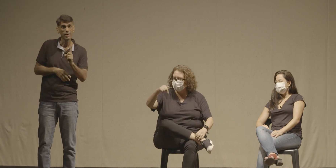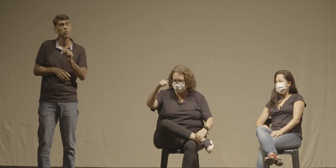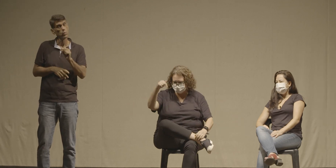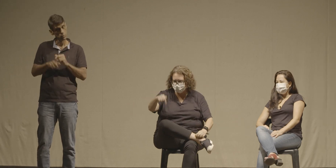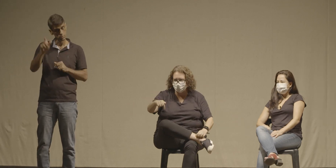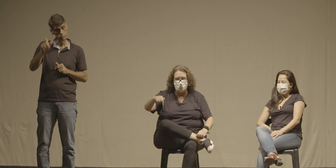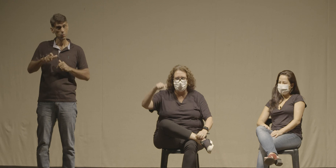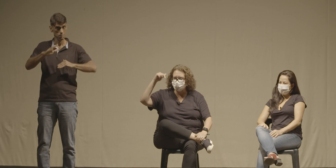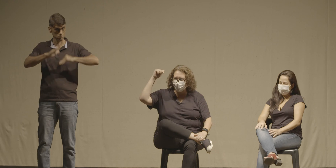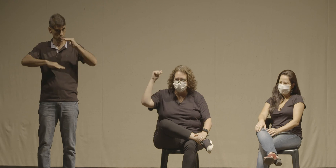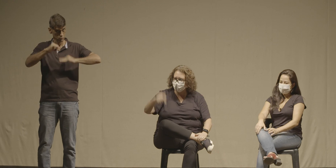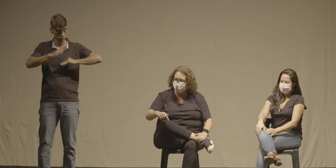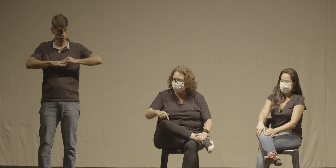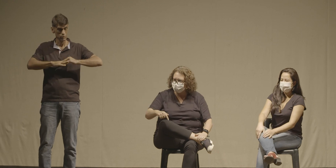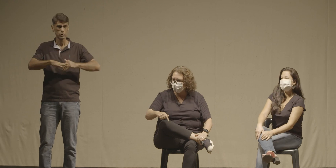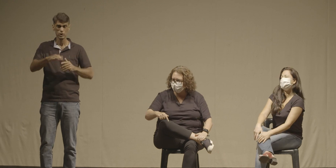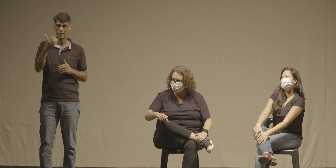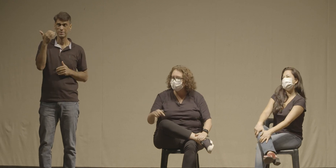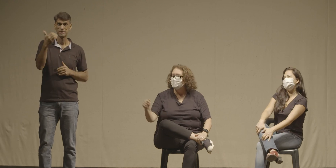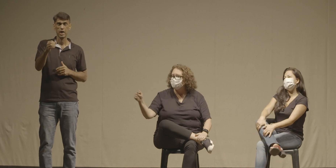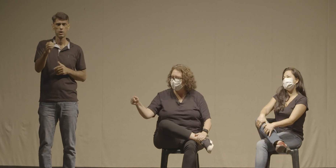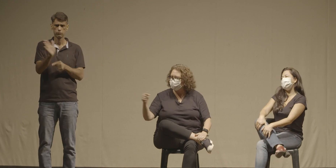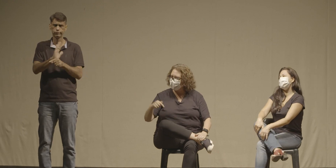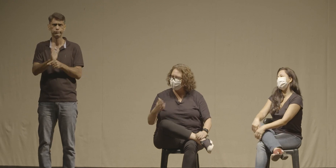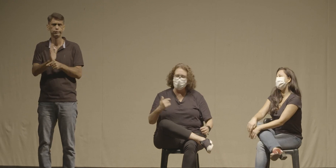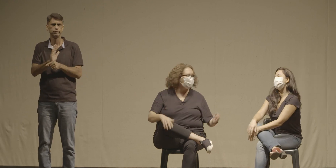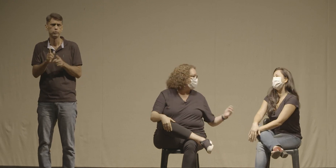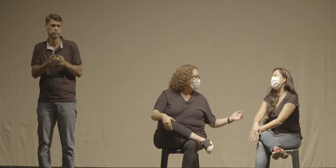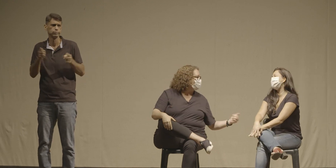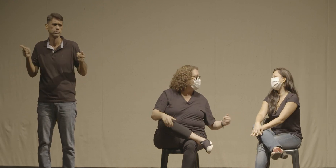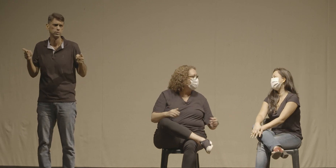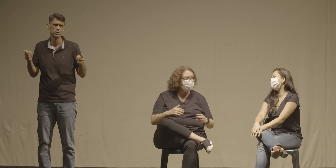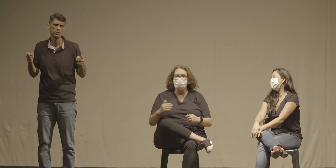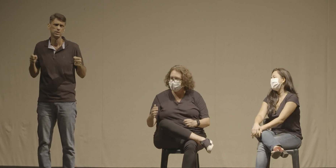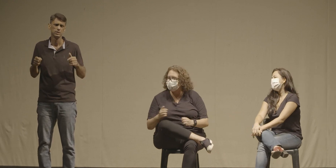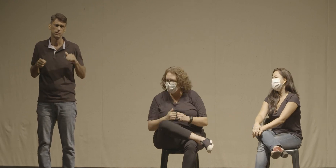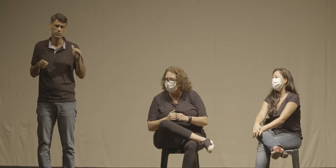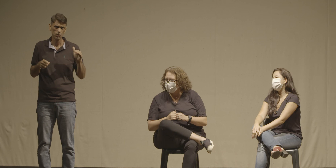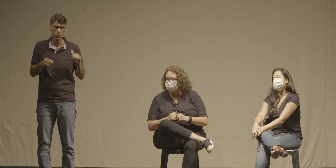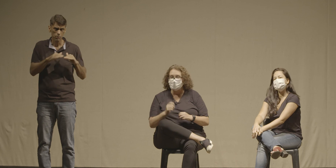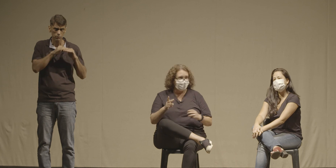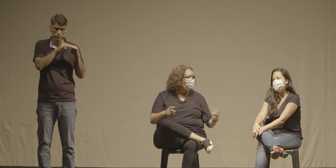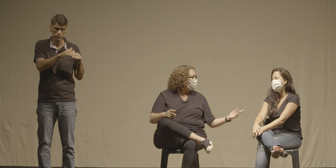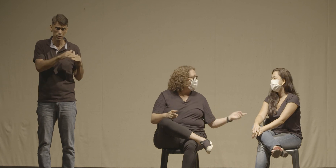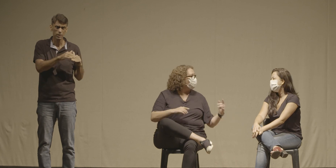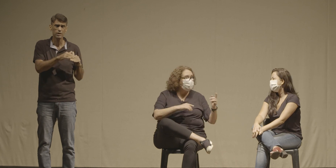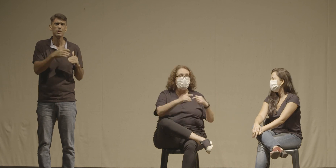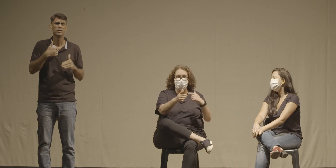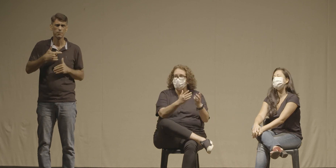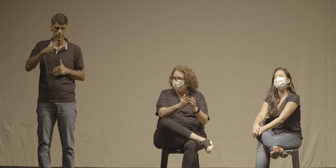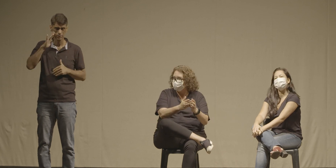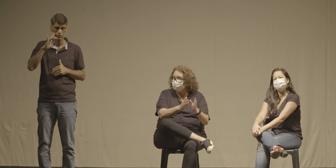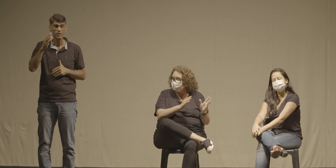enquanto profissional com 10 longas nas costas, tem que chegar para ela e falar, Ellen, posso te falar uma coisa? Estava pensando... A